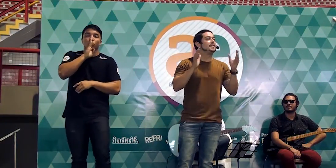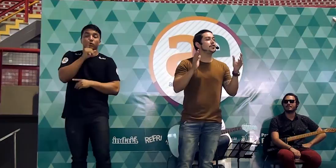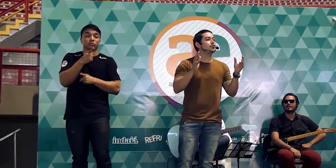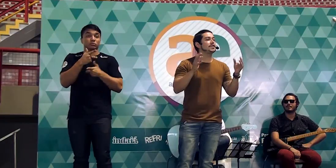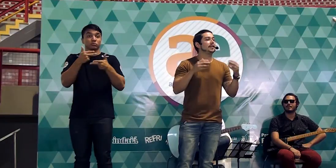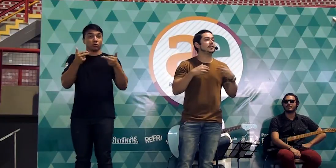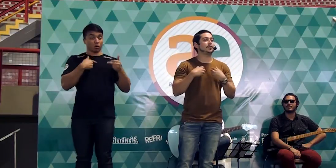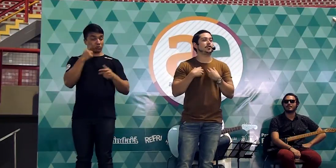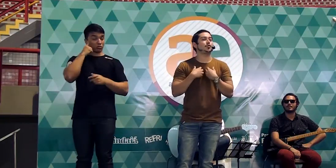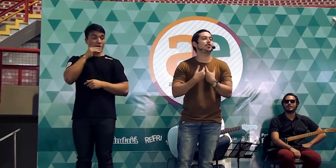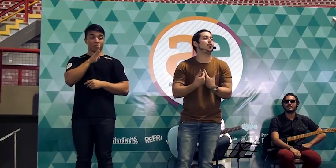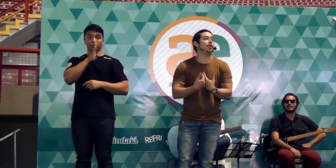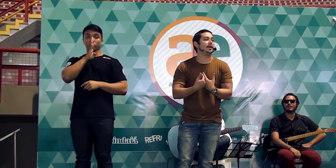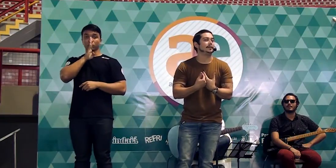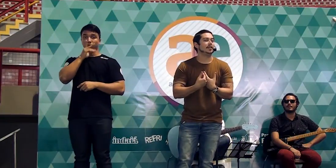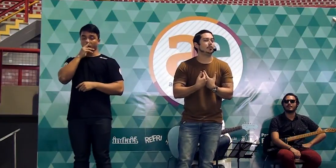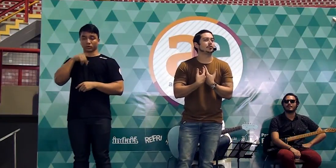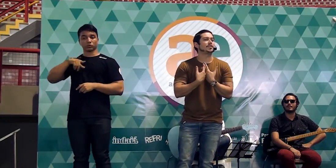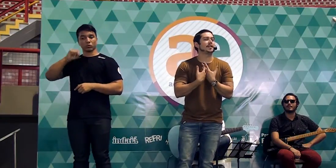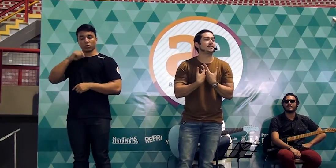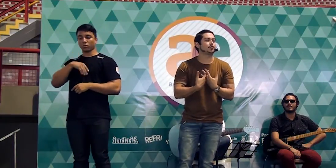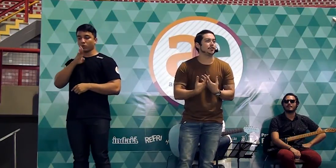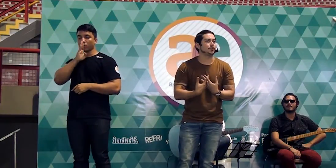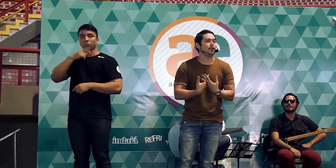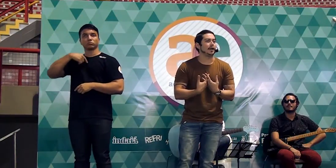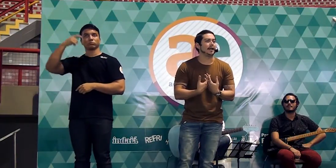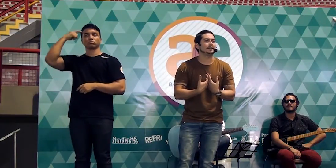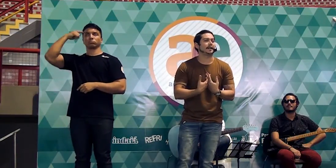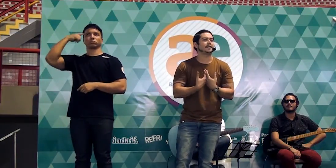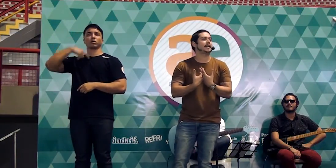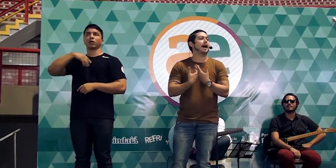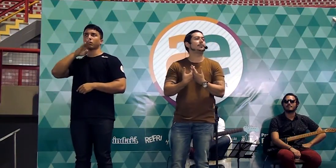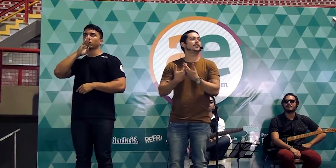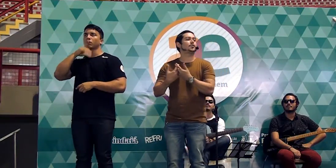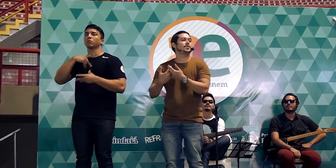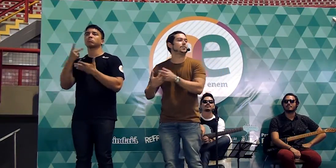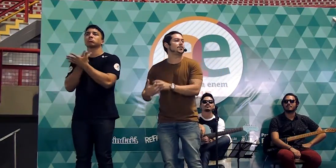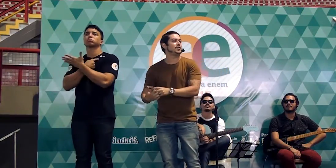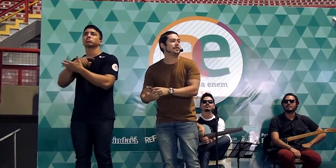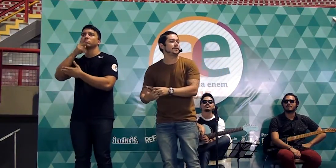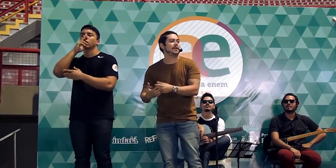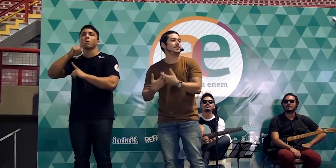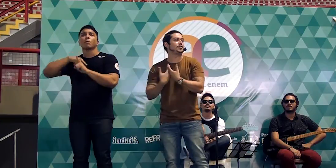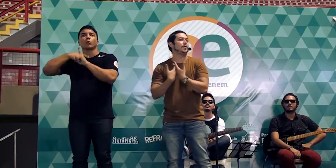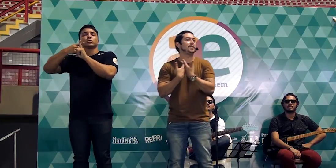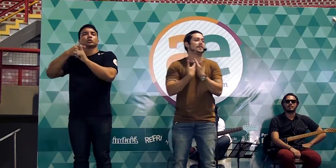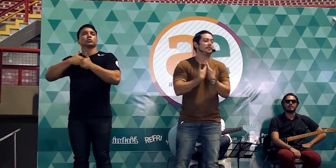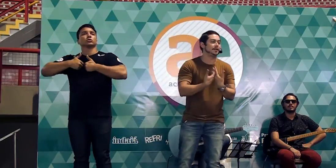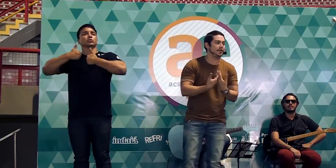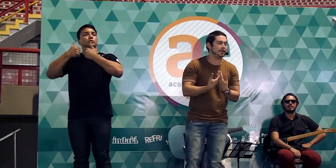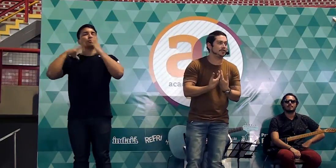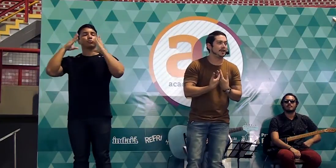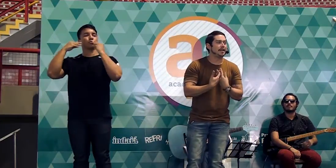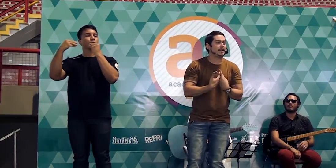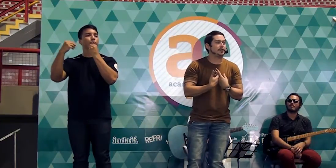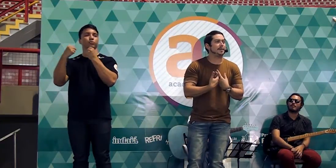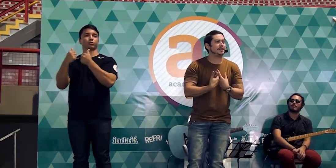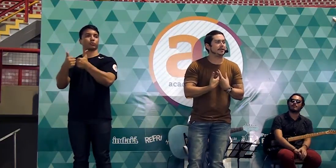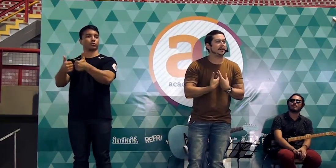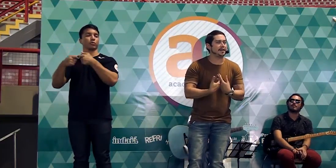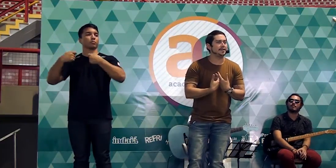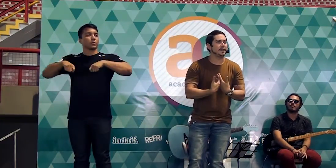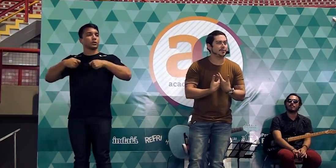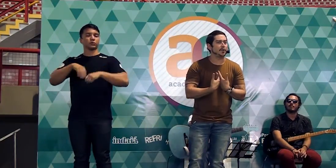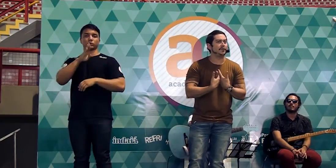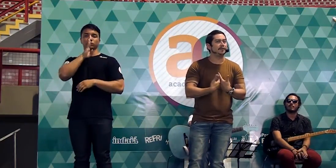silêncio. Existe o silêncio que é sua escolha. Quando o silêncio é sua escolha, ele traz altas coisas positivas, porque existem momentos na vida da gente que a gente